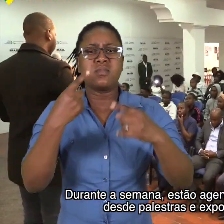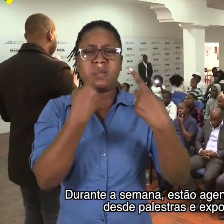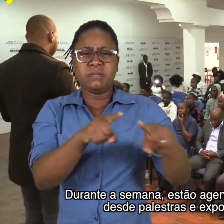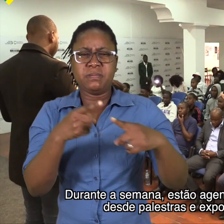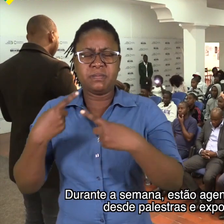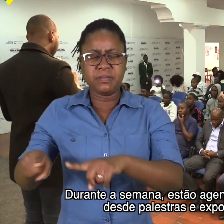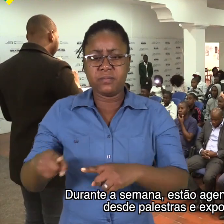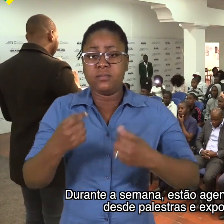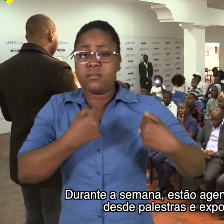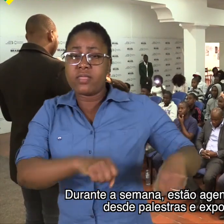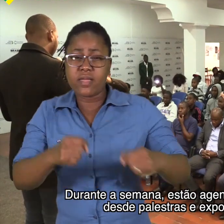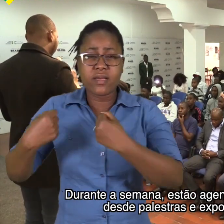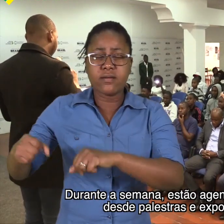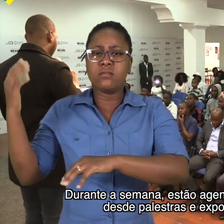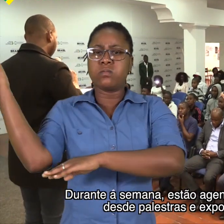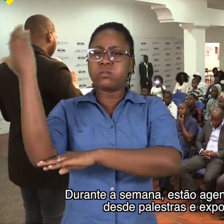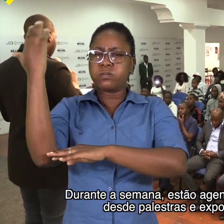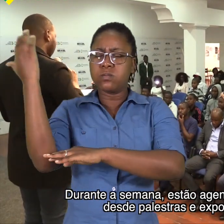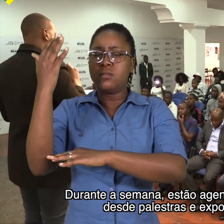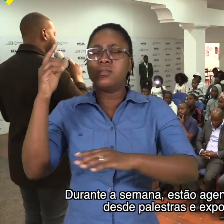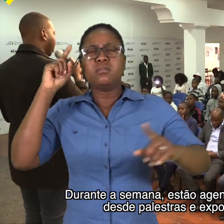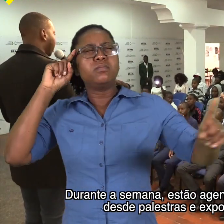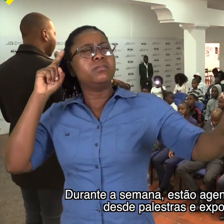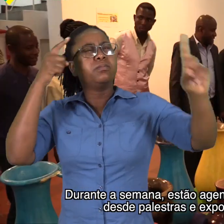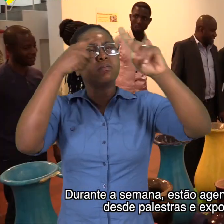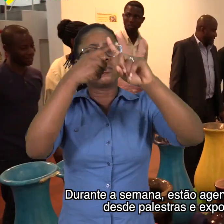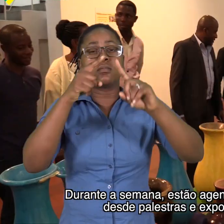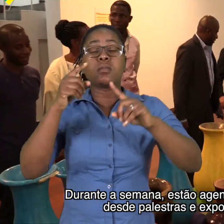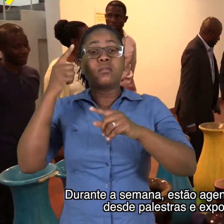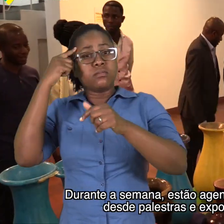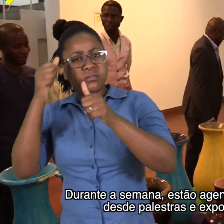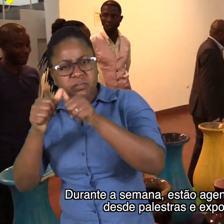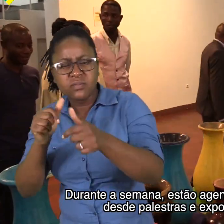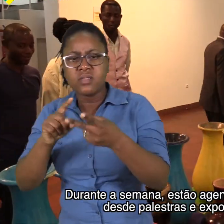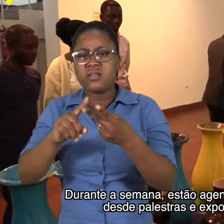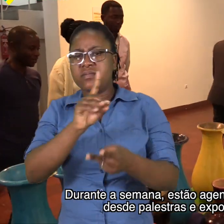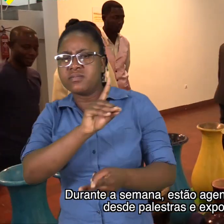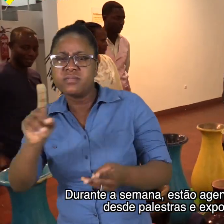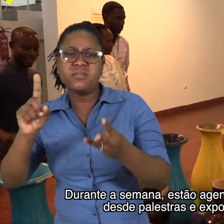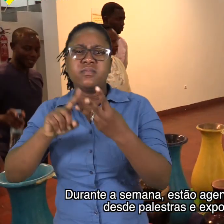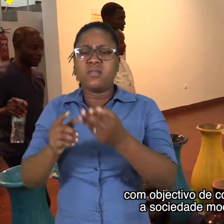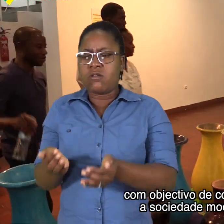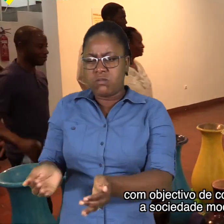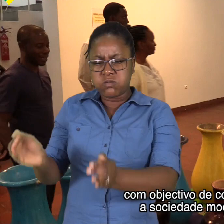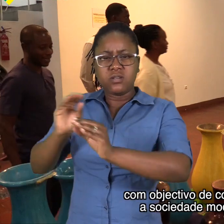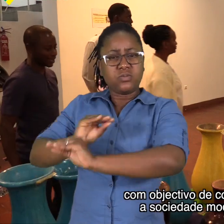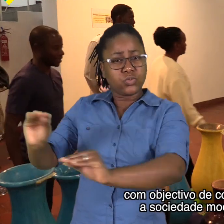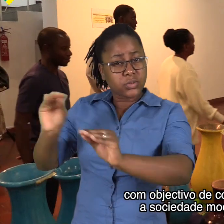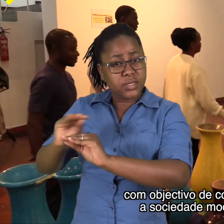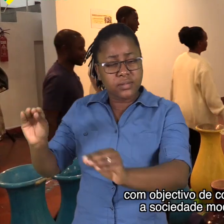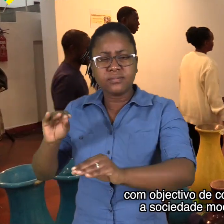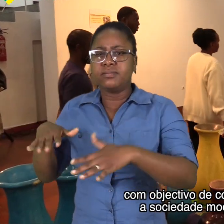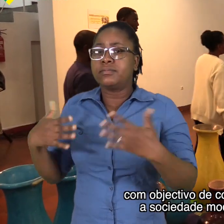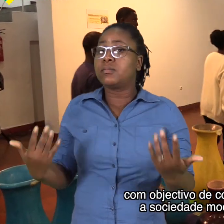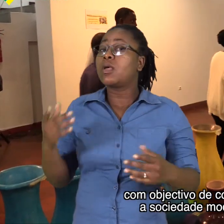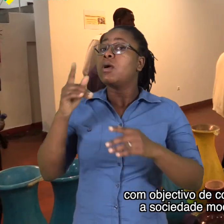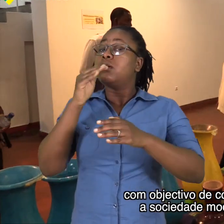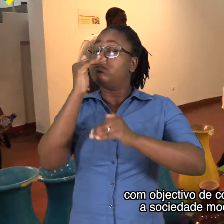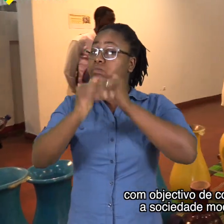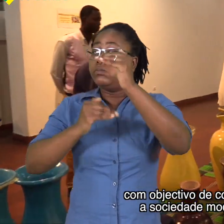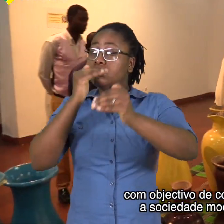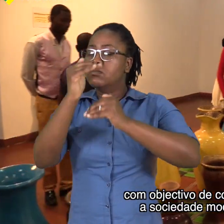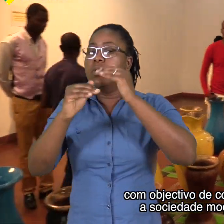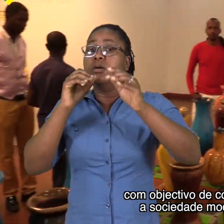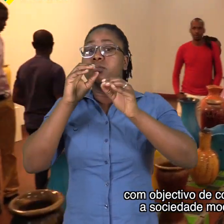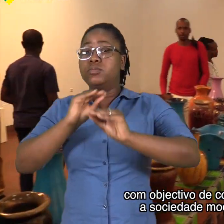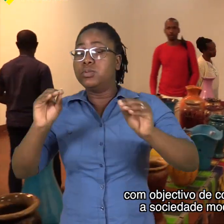estão agendadas várias atividades desde palestras e exposições artesanais com o objectivo de consciencializar a